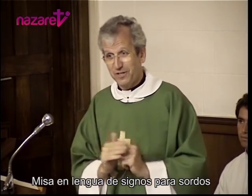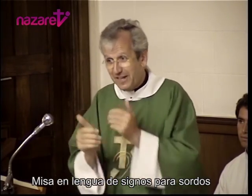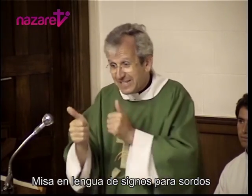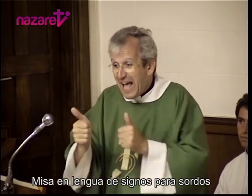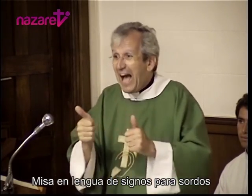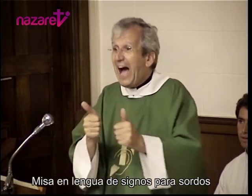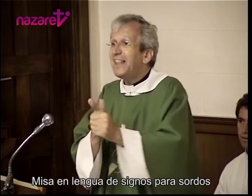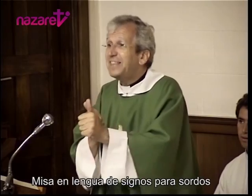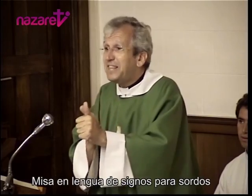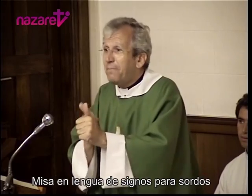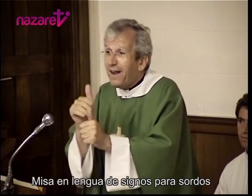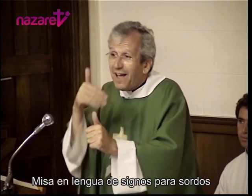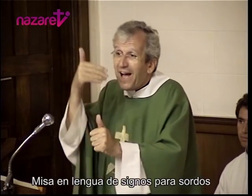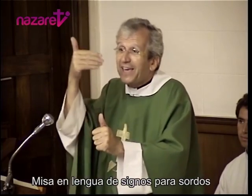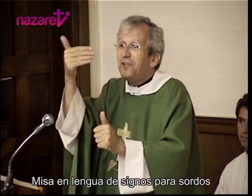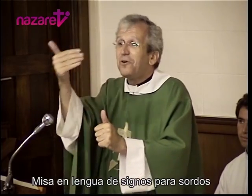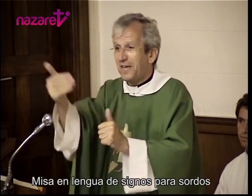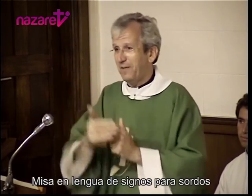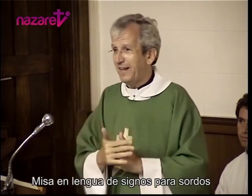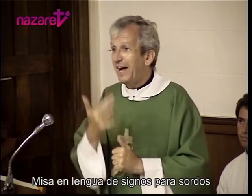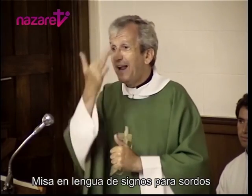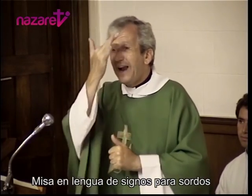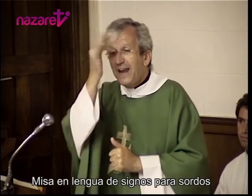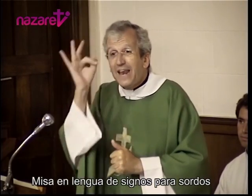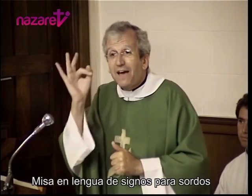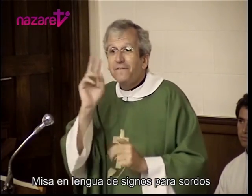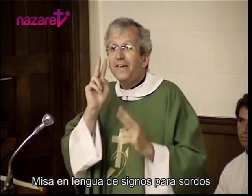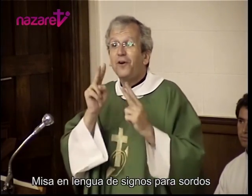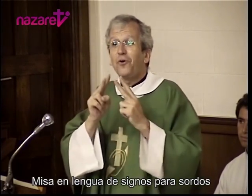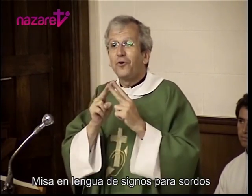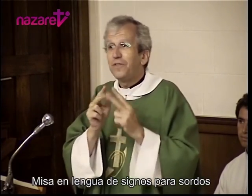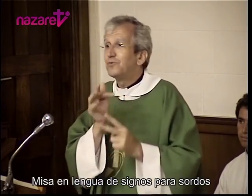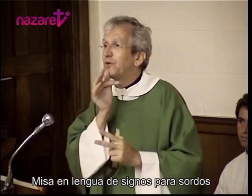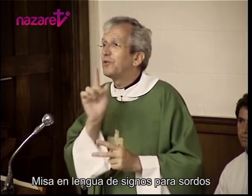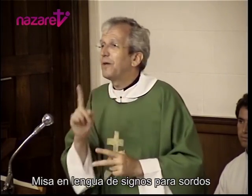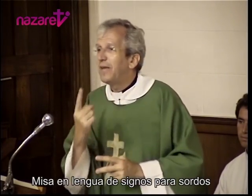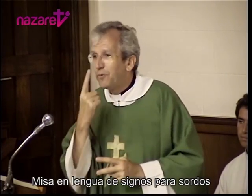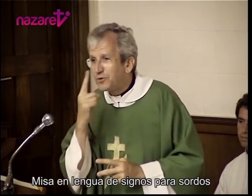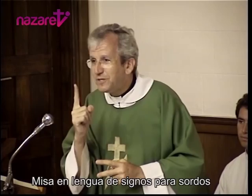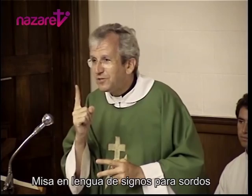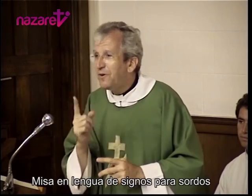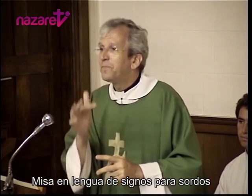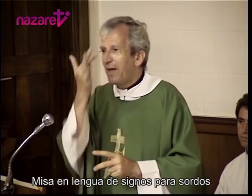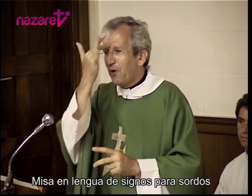es anticipar aquello que vendrá. En la fe conocemos lo que todavía no hemos visto, con la